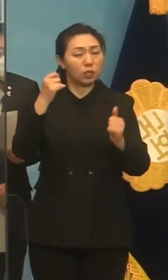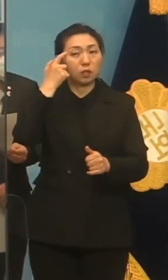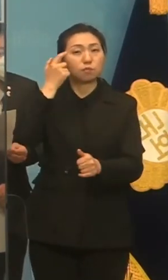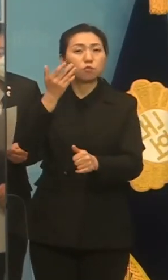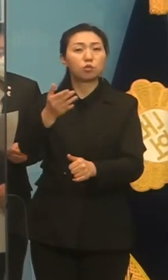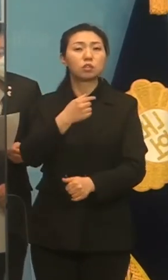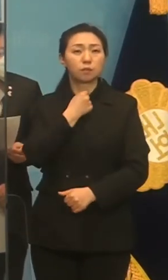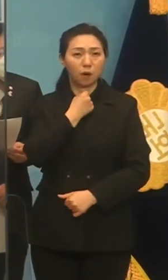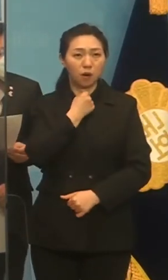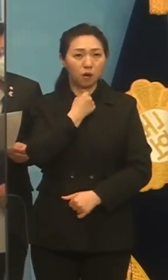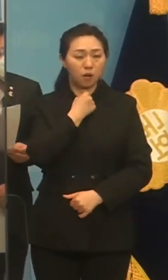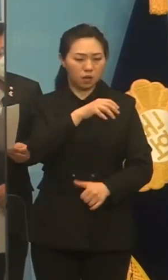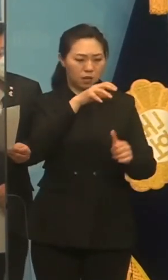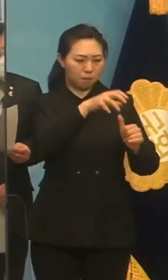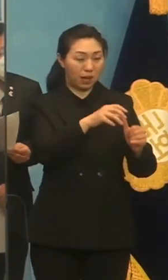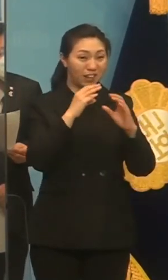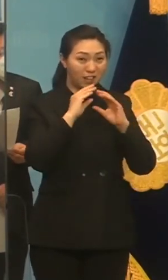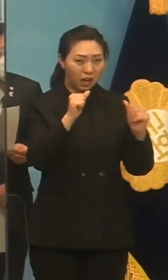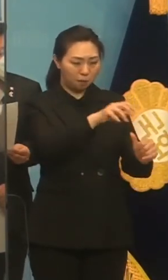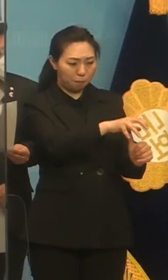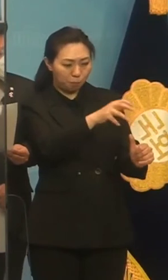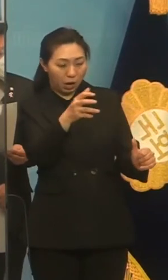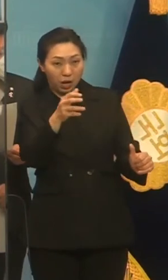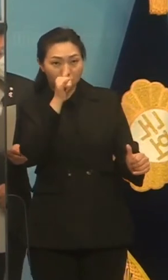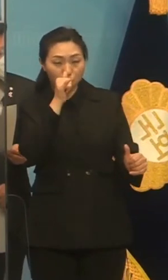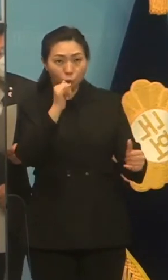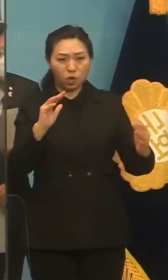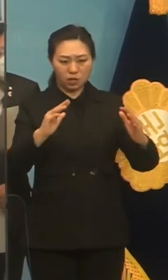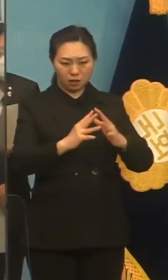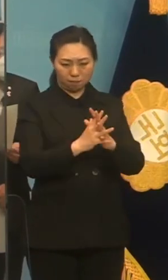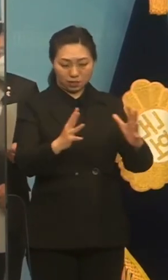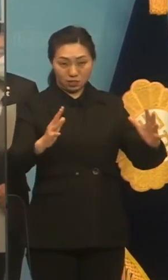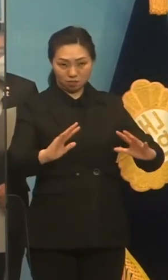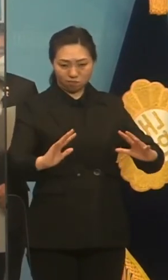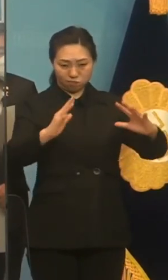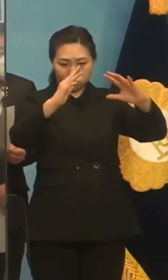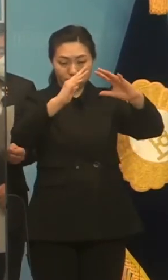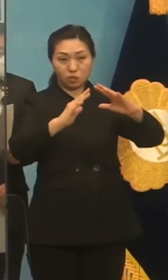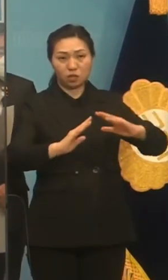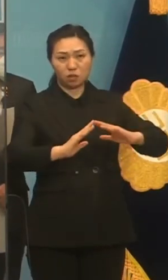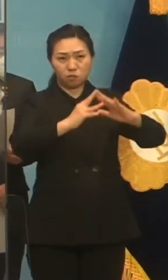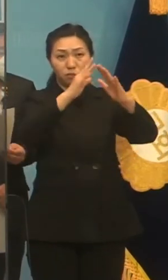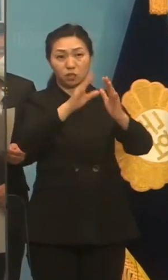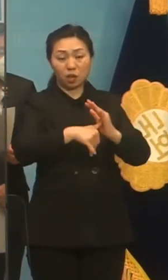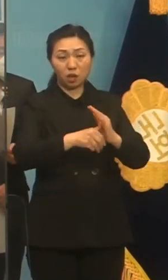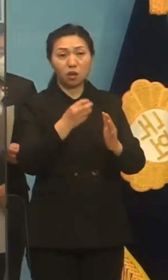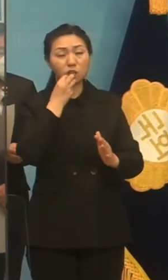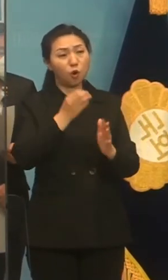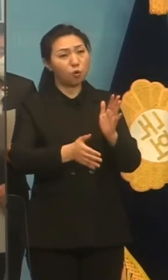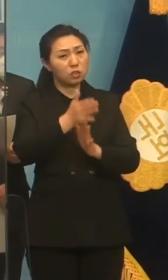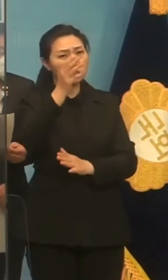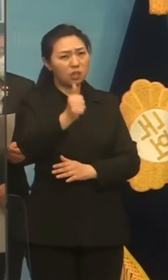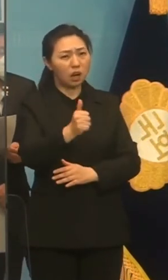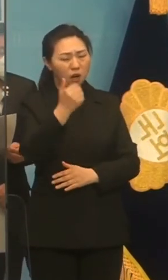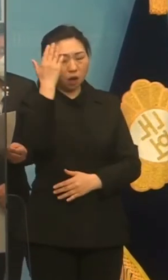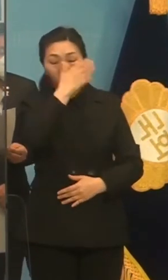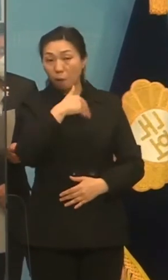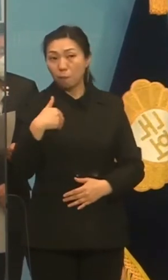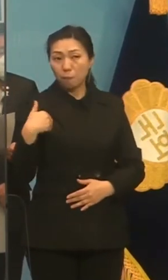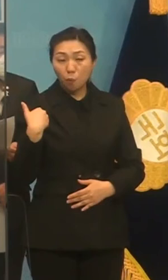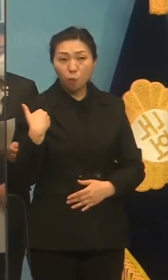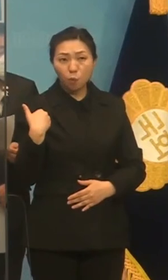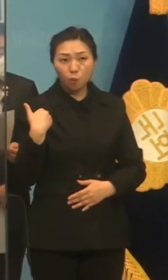그러면 들을 일이야 주택난 를 건너 라는데 시장이 반영이 안 하나님